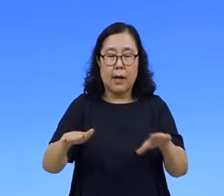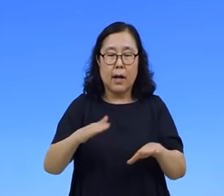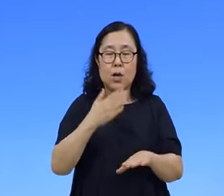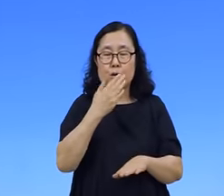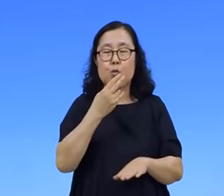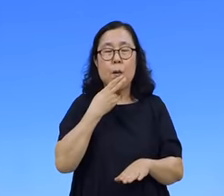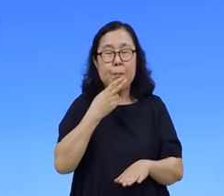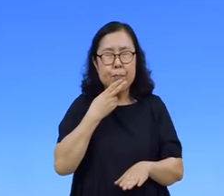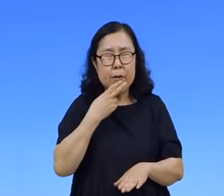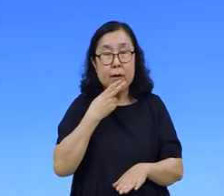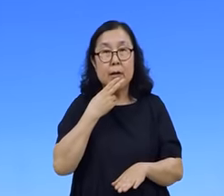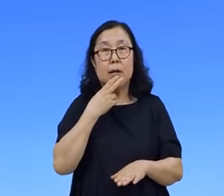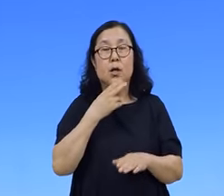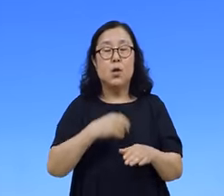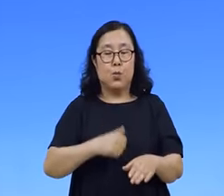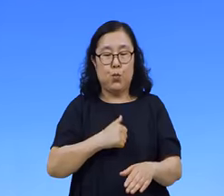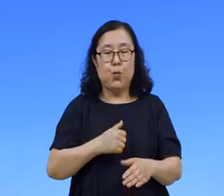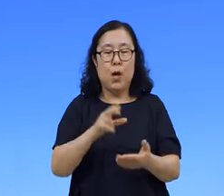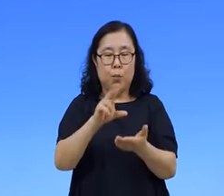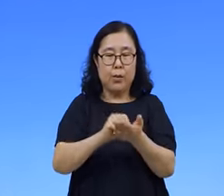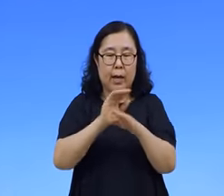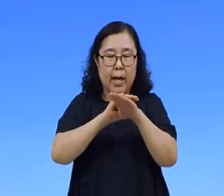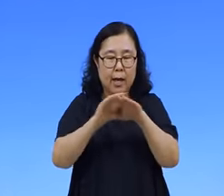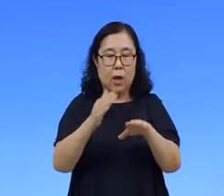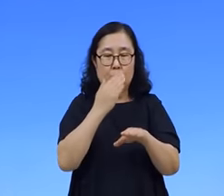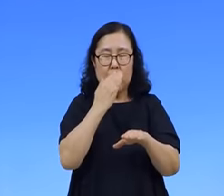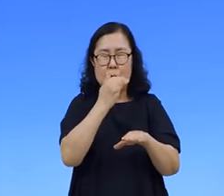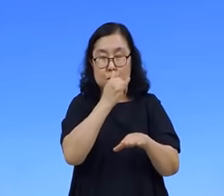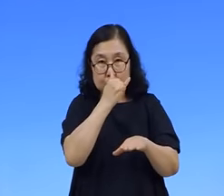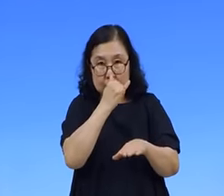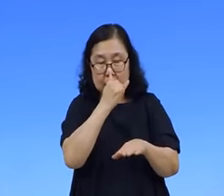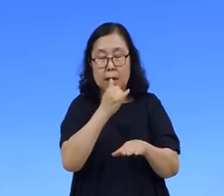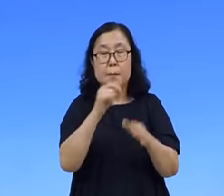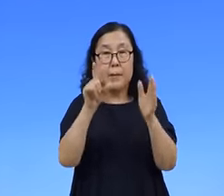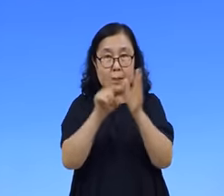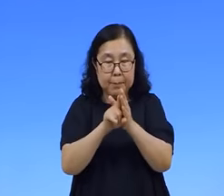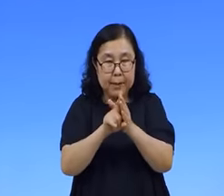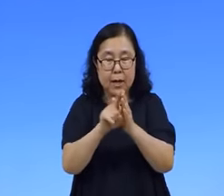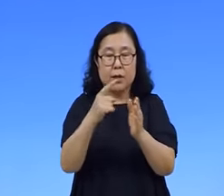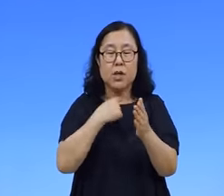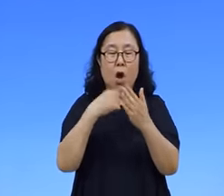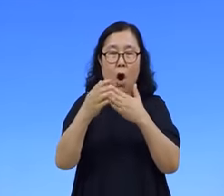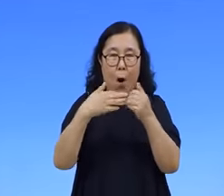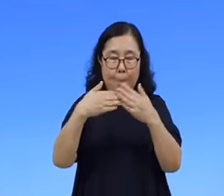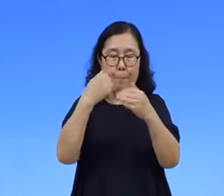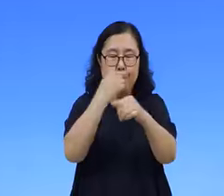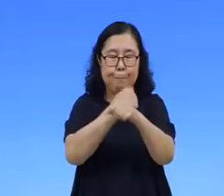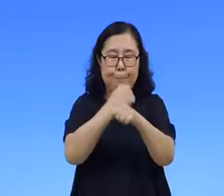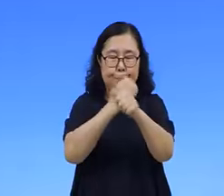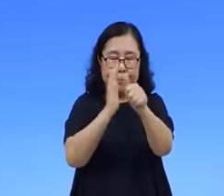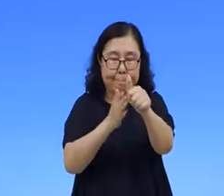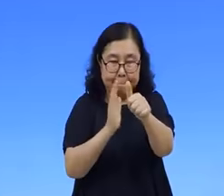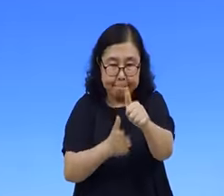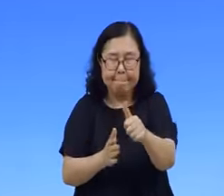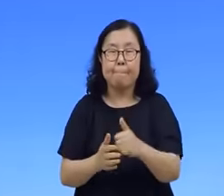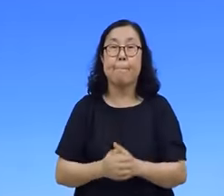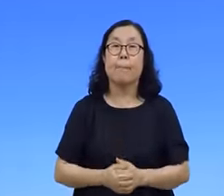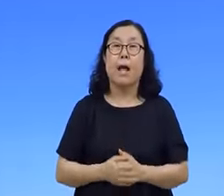없는 분노의 문제가 처리될 줄로 믿습니다. 이걸 경험하며 신앙생활 하시기 바랍니다. 마지막 세